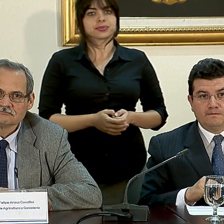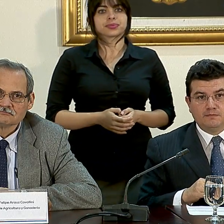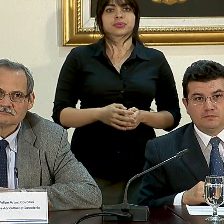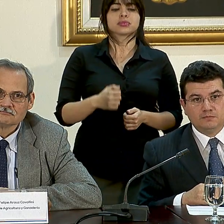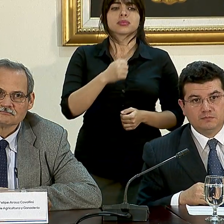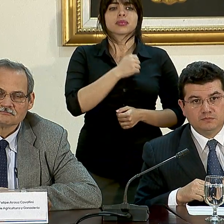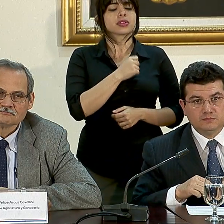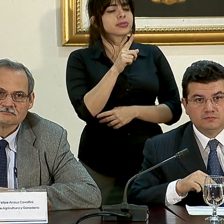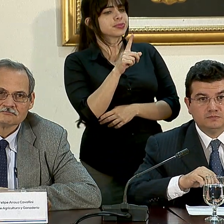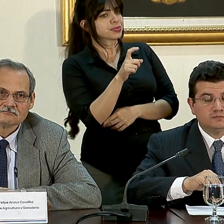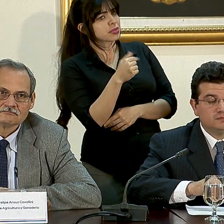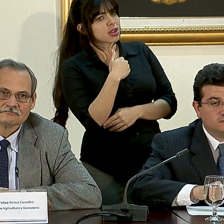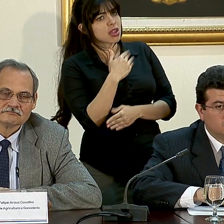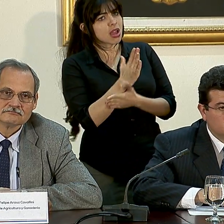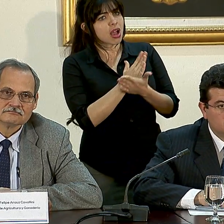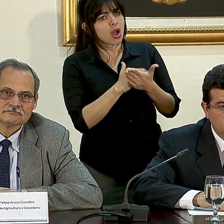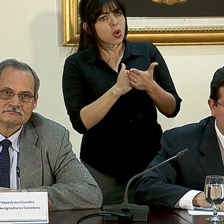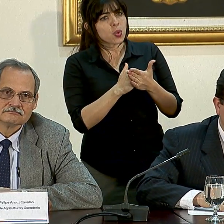Perdón.